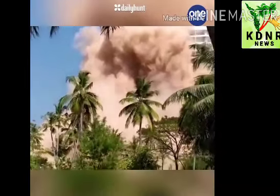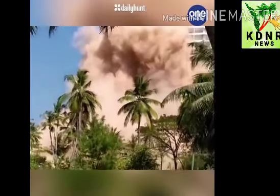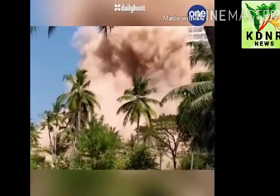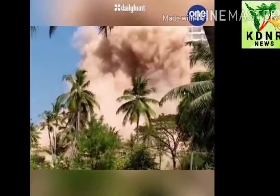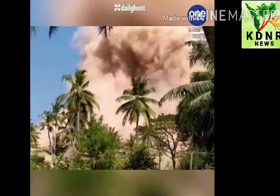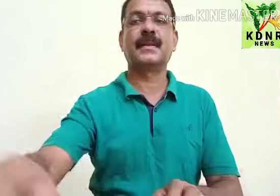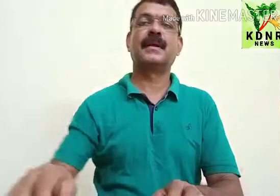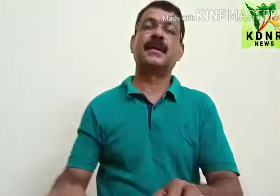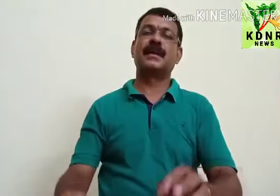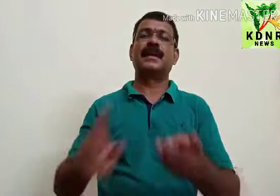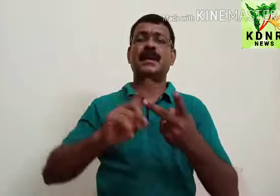വഹിച്ചു.